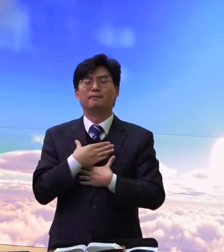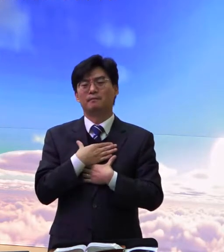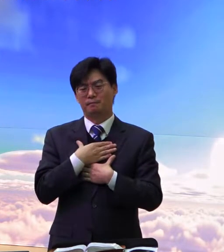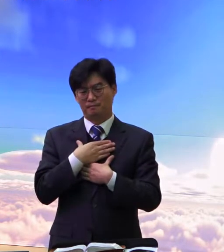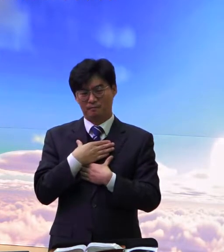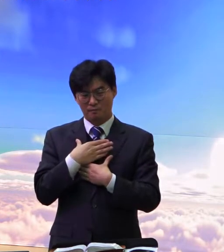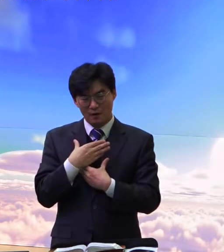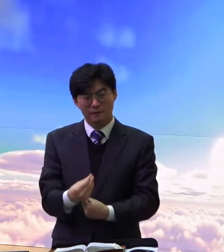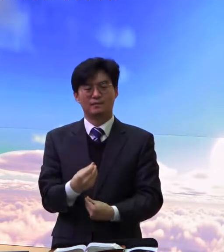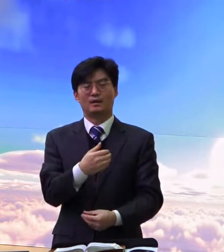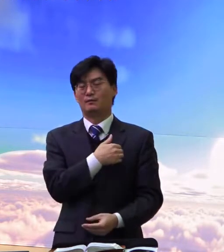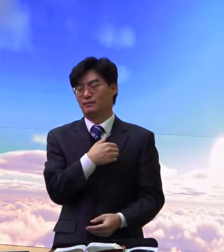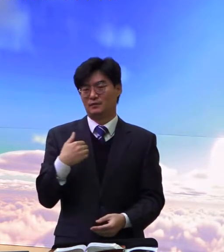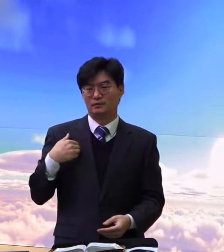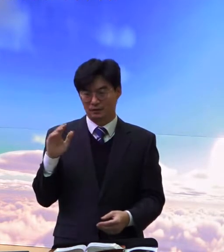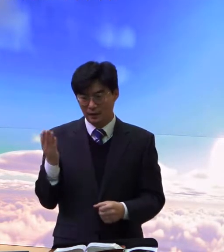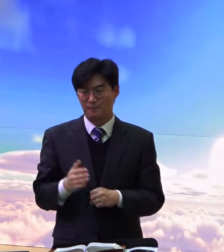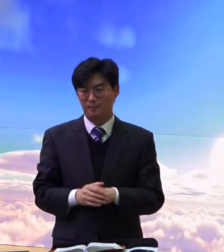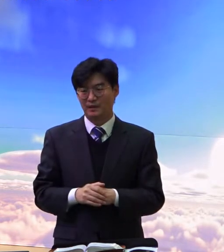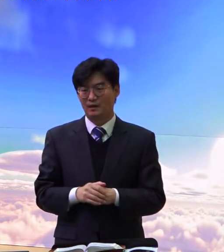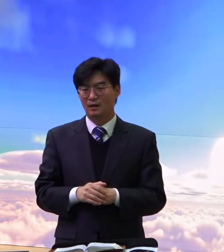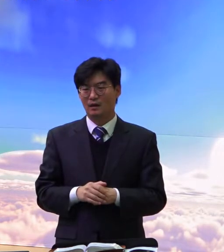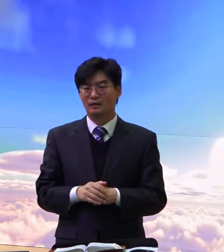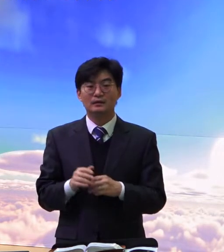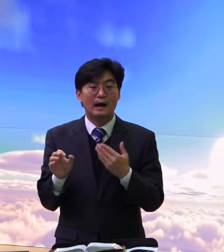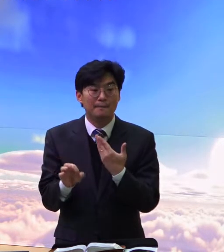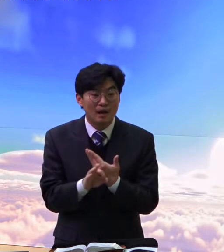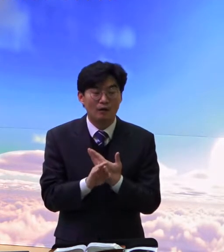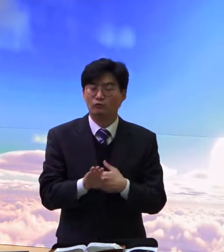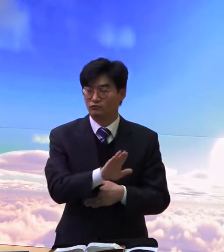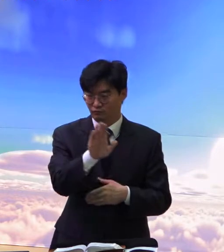그런 삶을 사는 사람이 예수 믿는 사람인 것입니다.